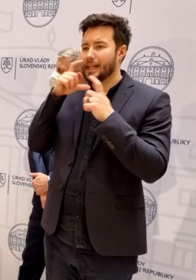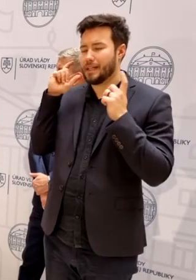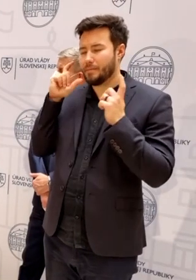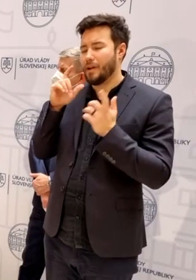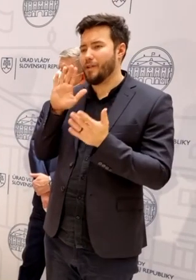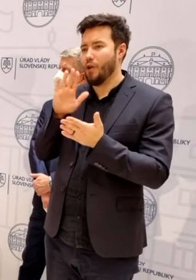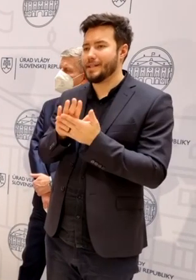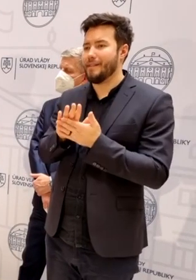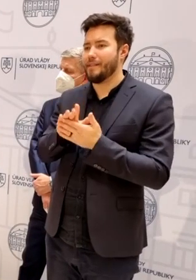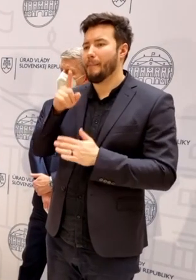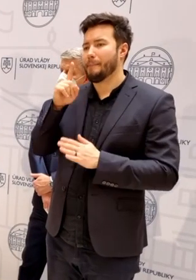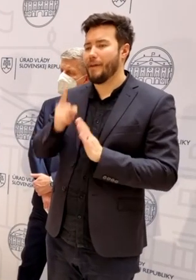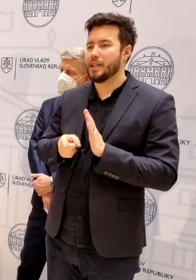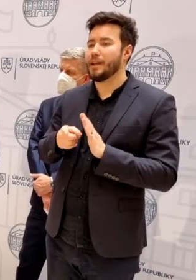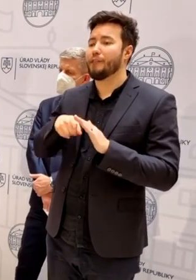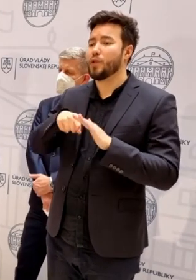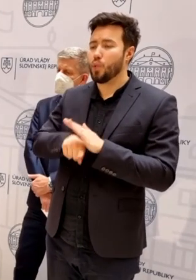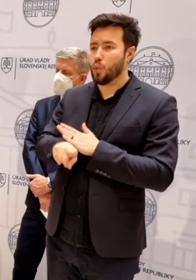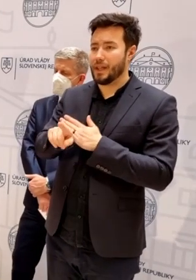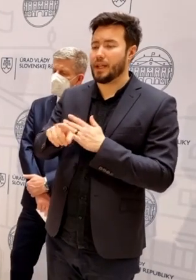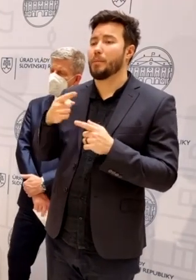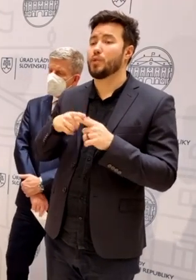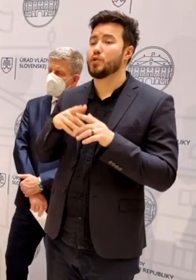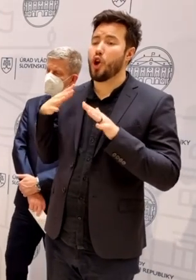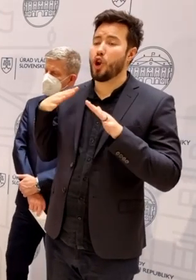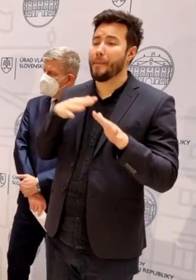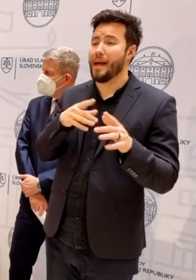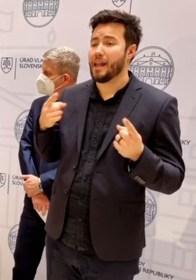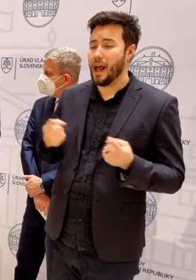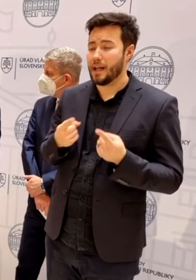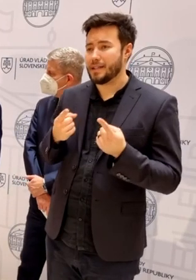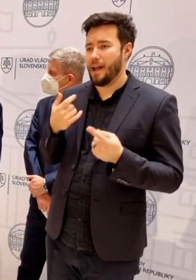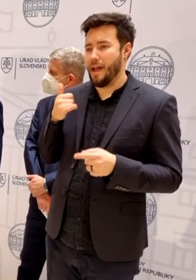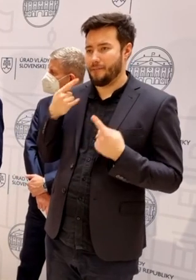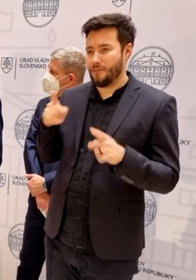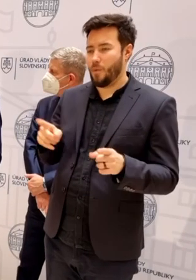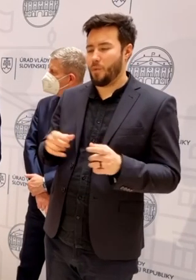povinné nejakú dobu v interiéroch a na hromadných podujatiach v exteriéroch.